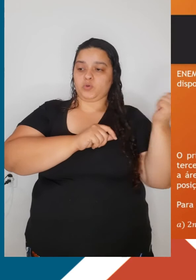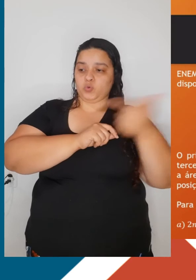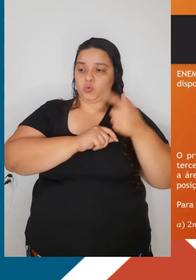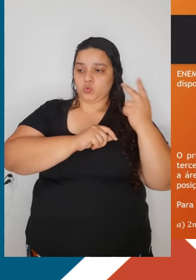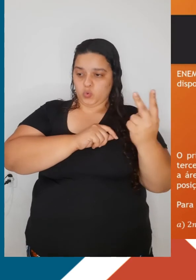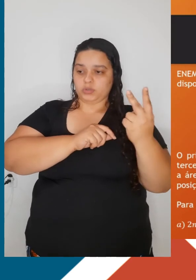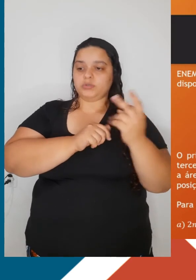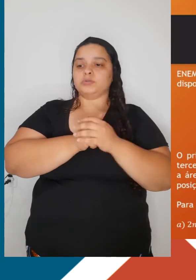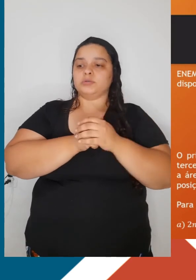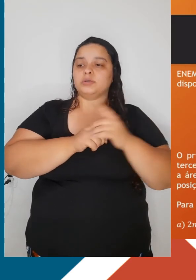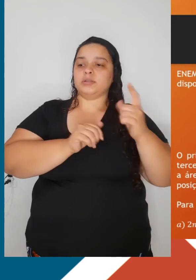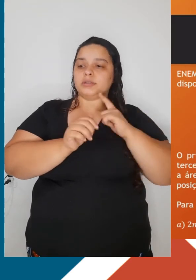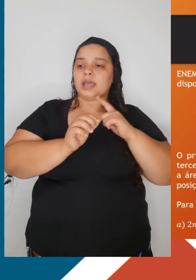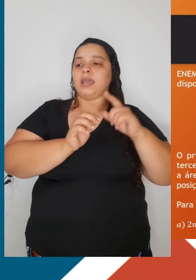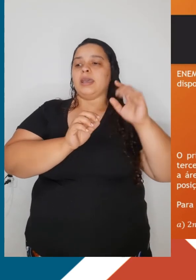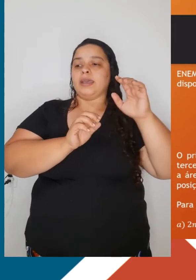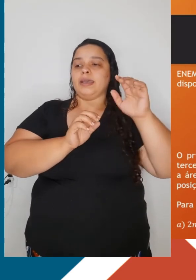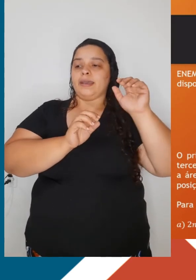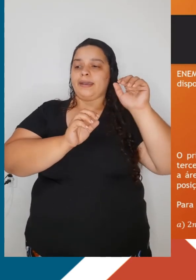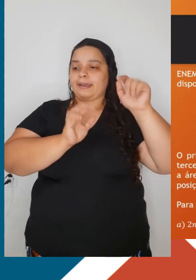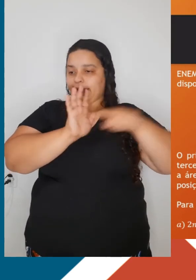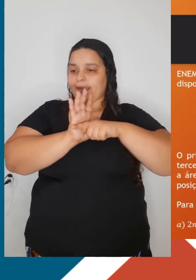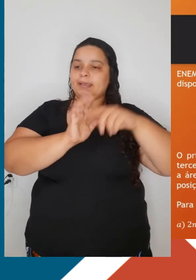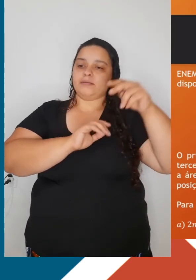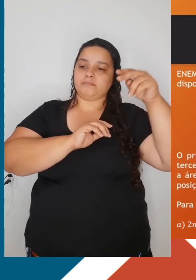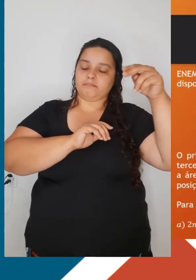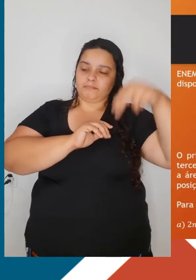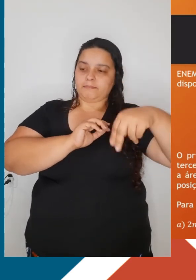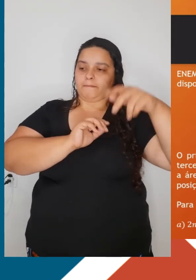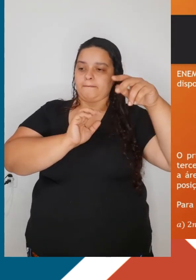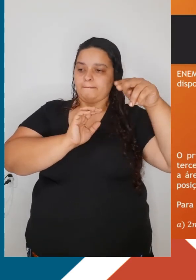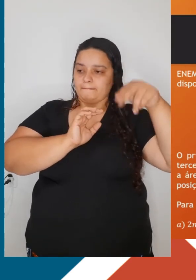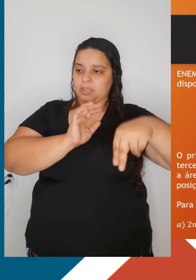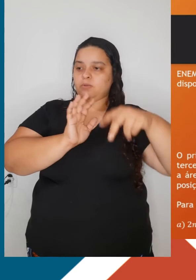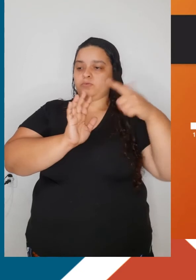AN menos AN menos 1 em centímetro quadrado é igual a...